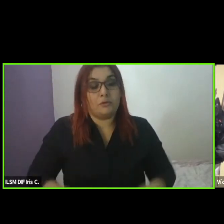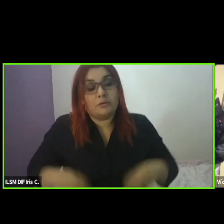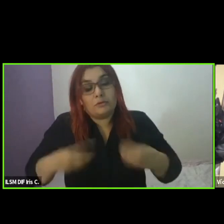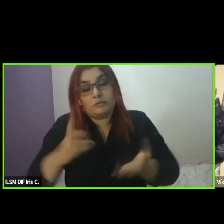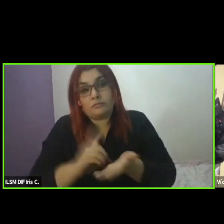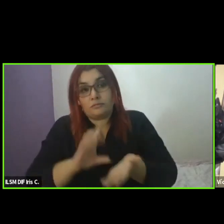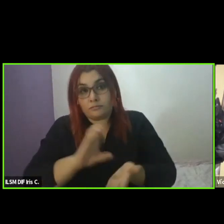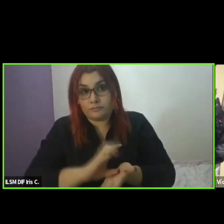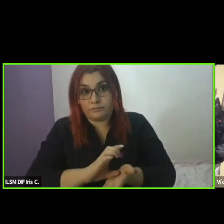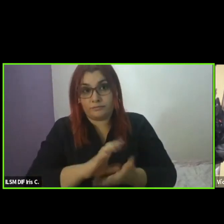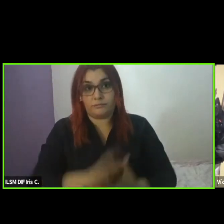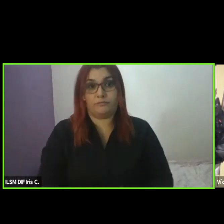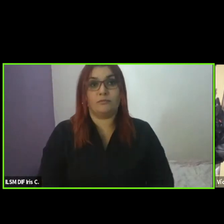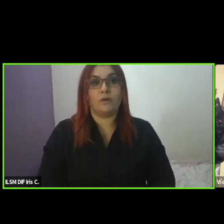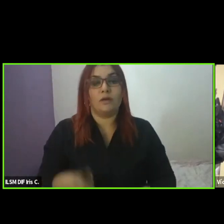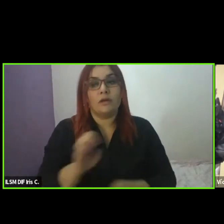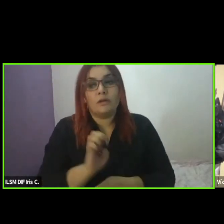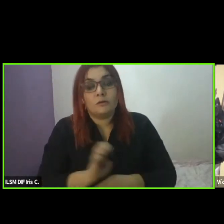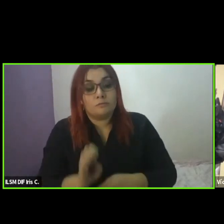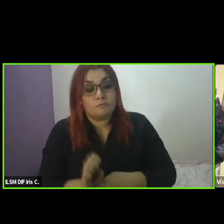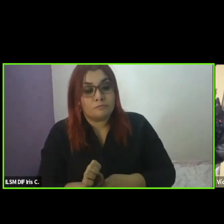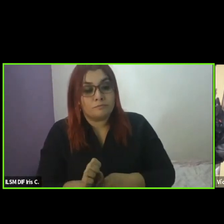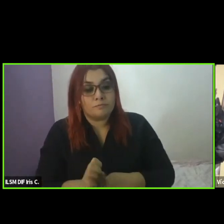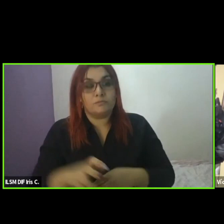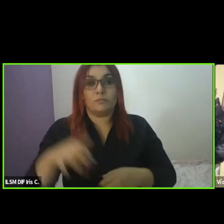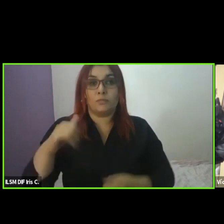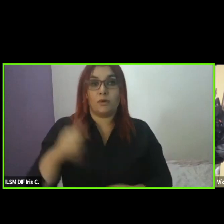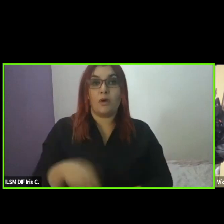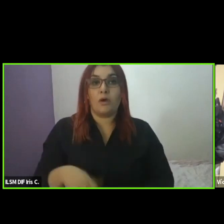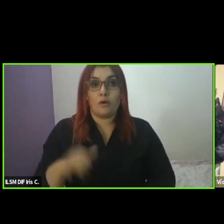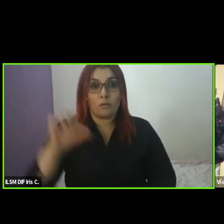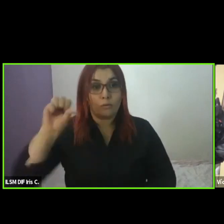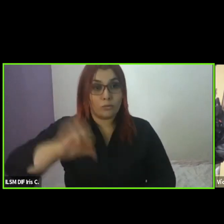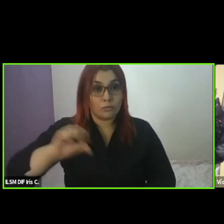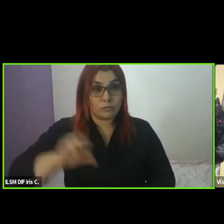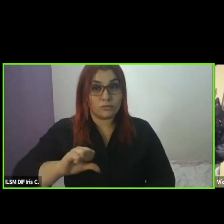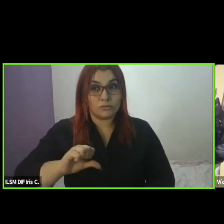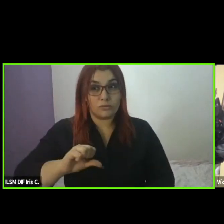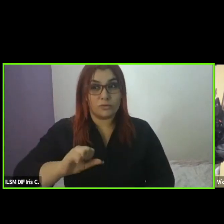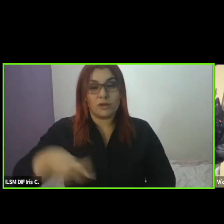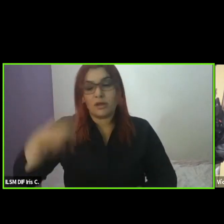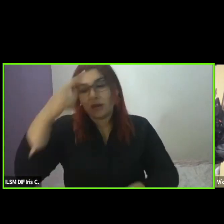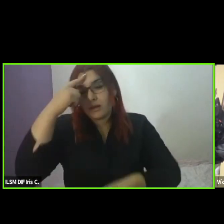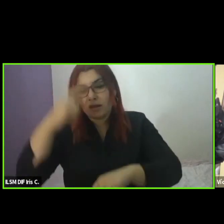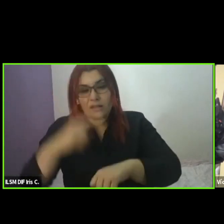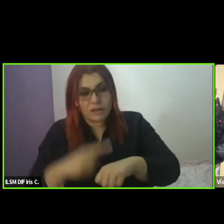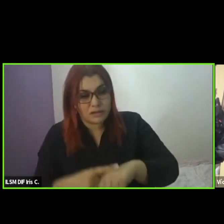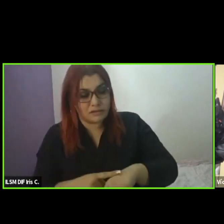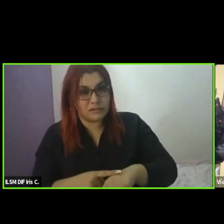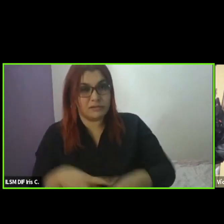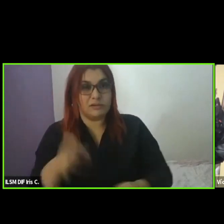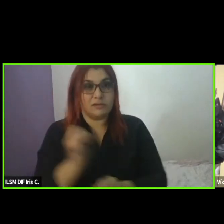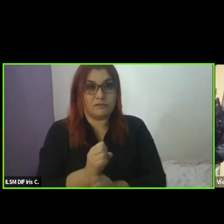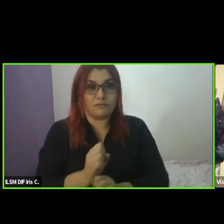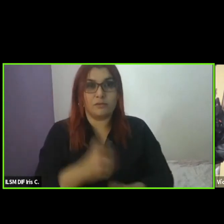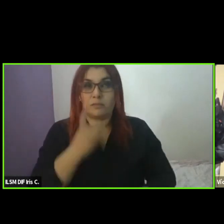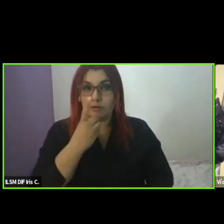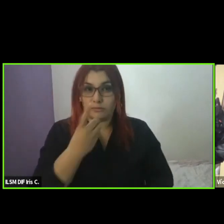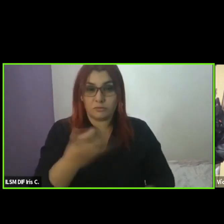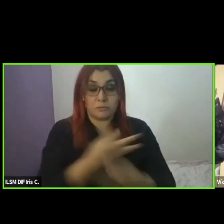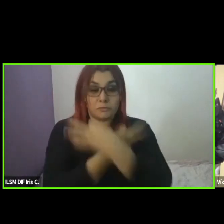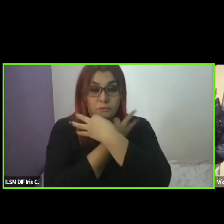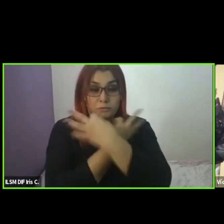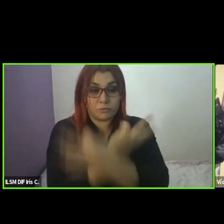mi investigación parte desde ese interés por comprender qué es la discapacidad. A lo largo de